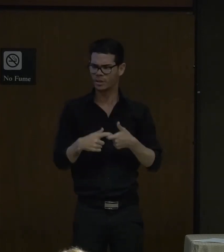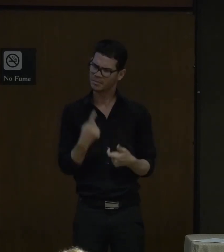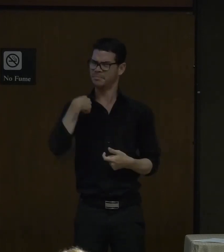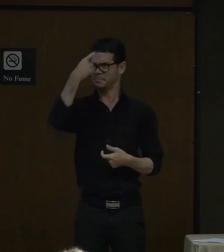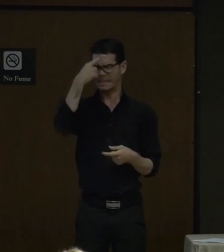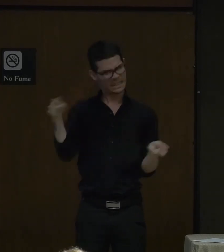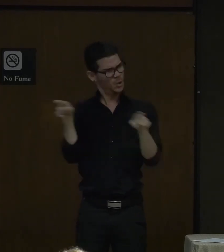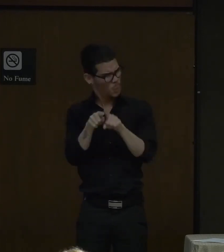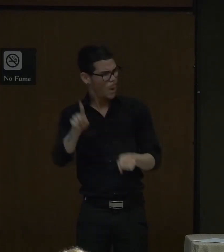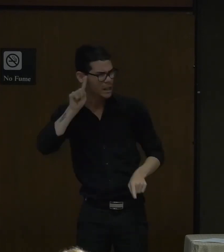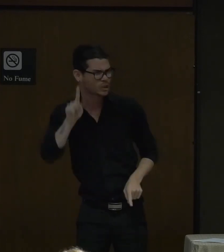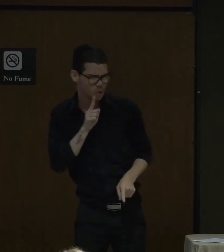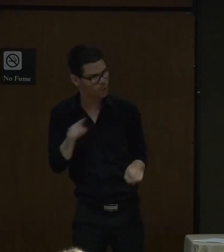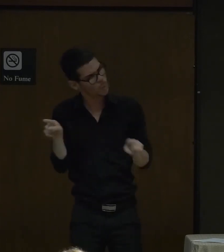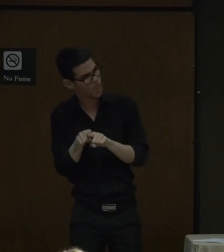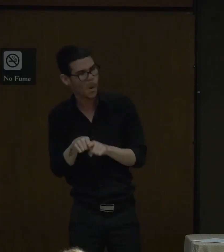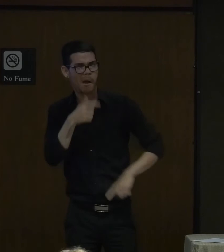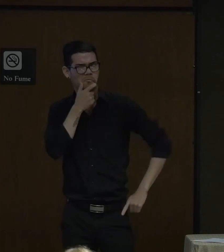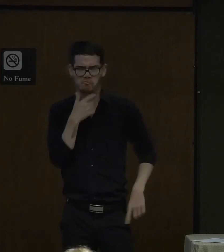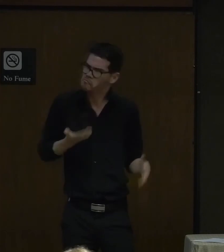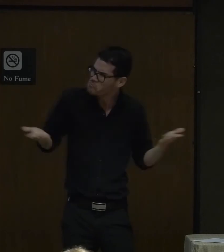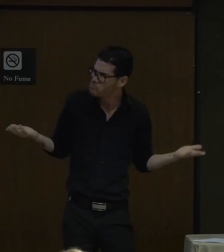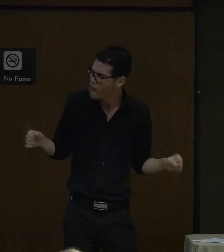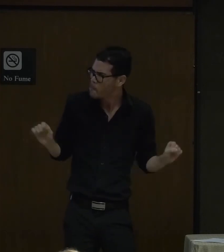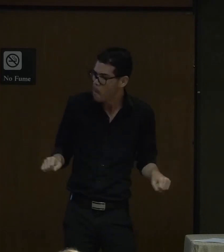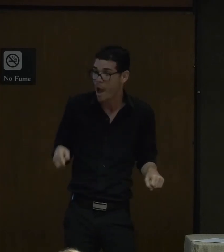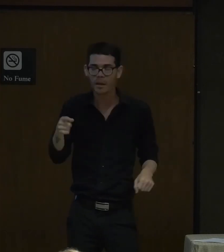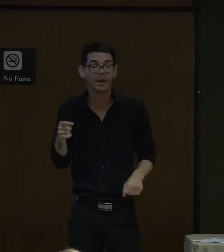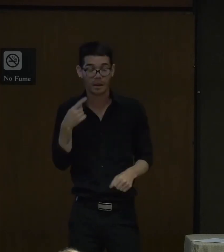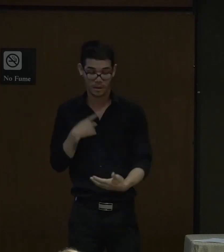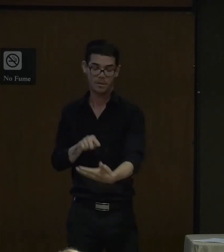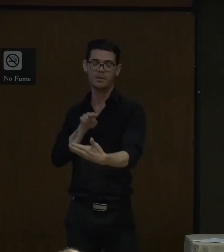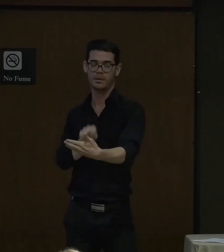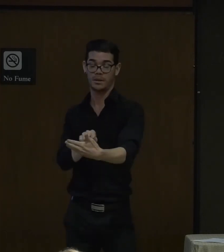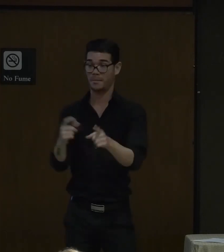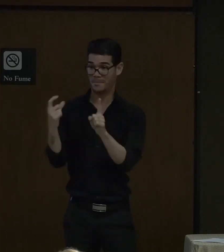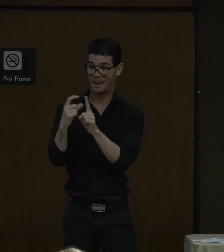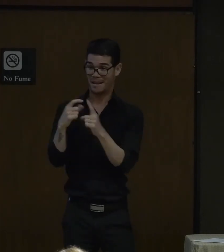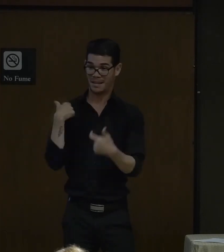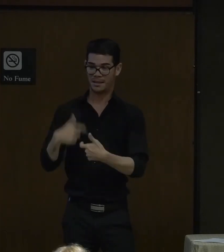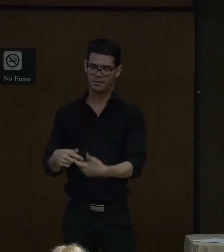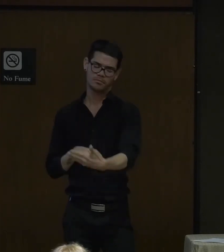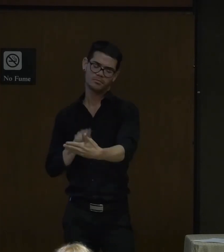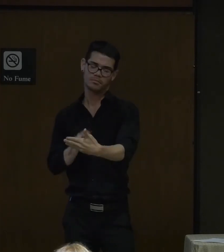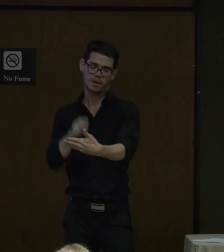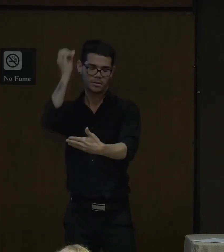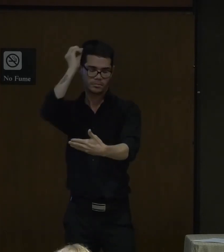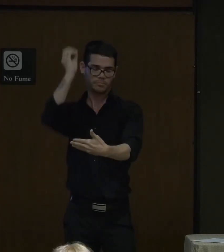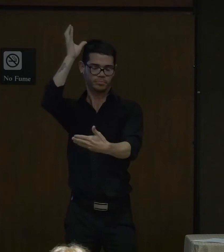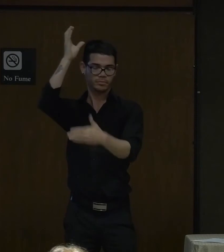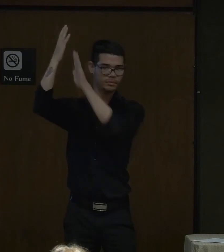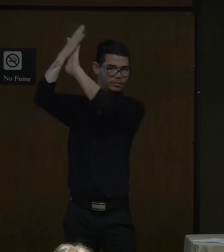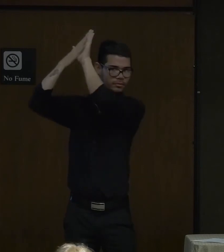Pero también hay que pensar que en las lenguas habladas, tienen muchas cosas en común, comparten una